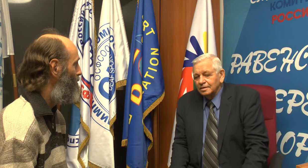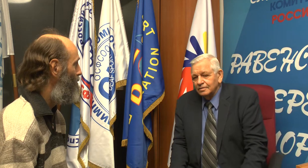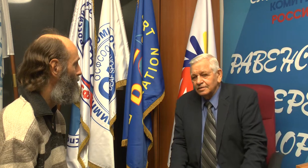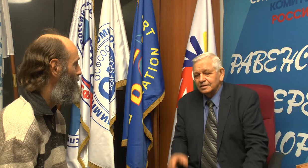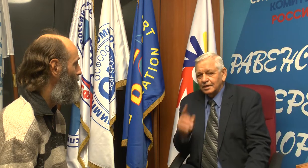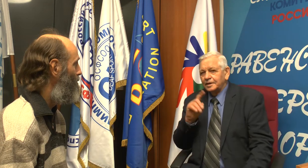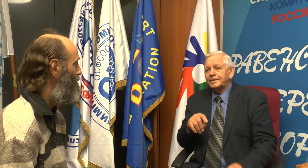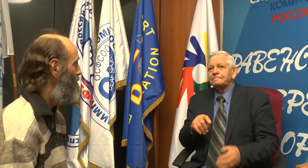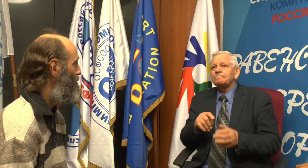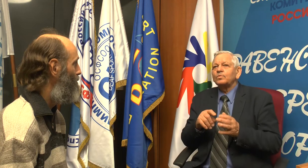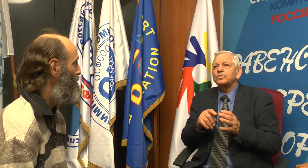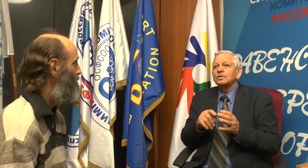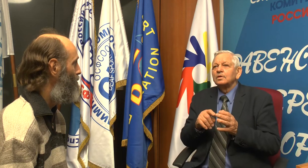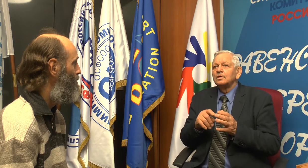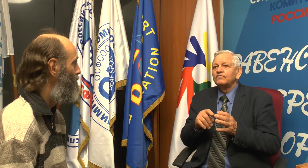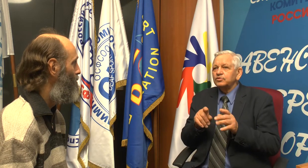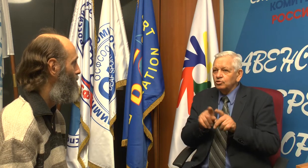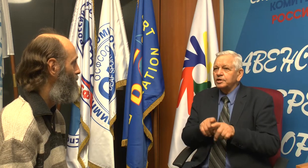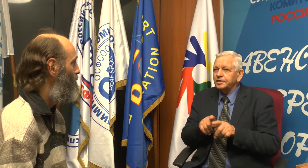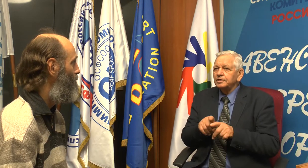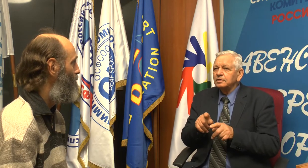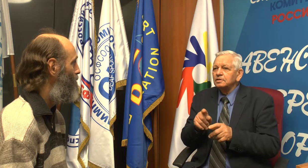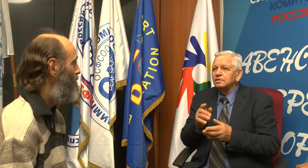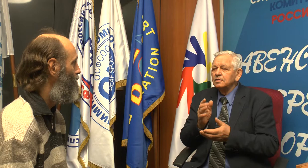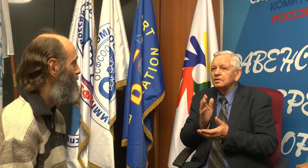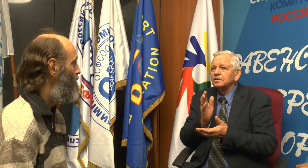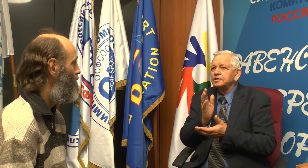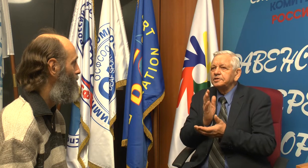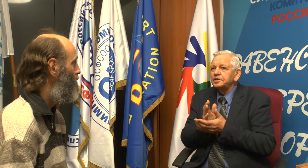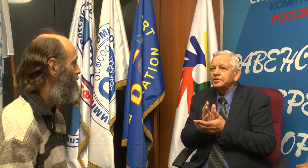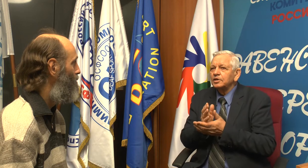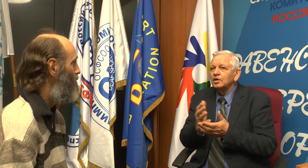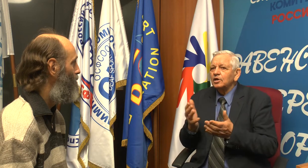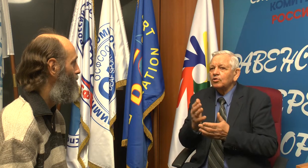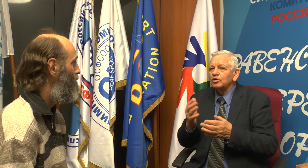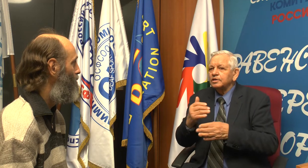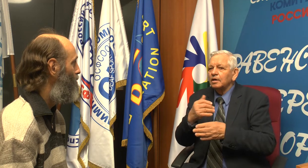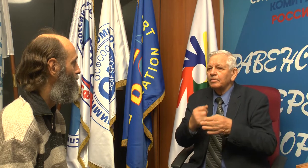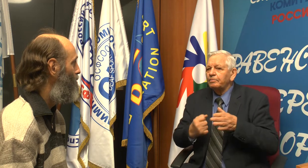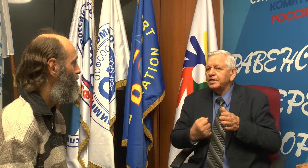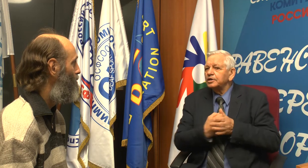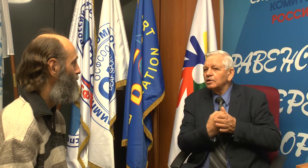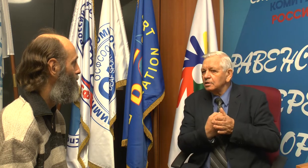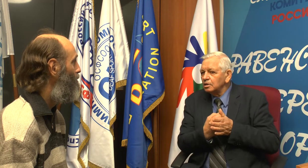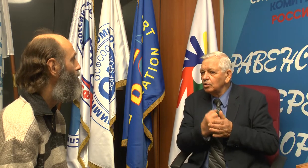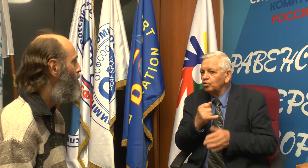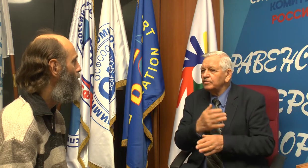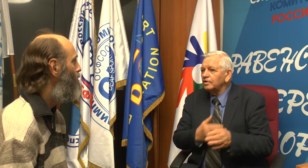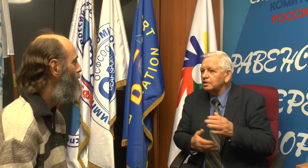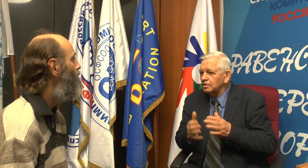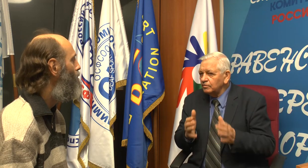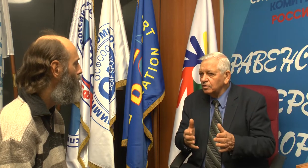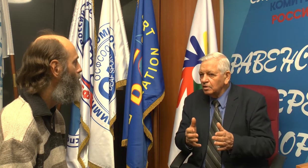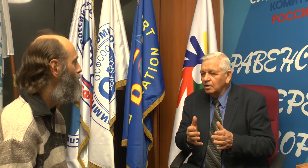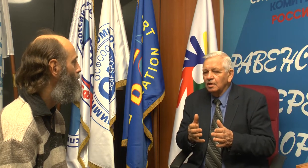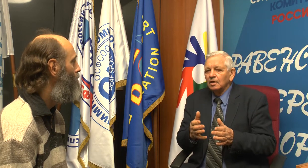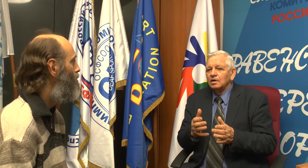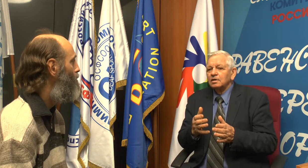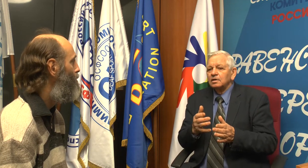Вы знаете, все-таки есть какой-то предел у инвалидов.